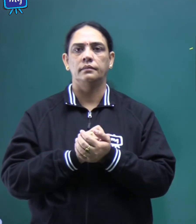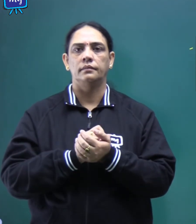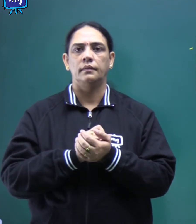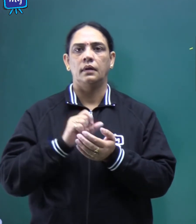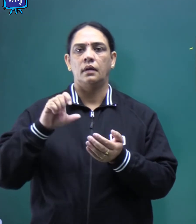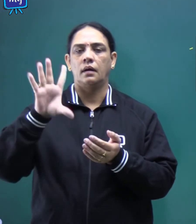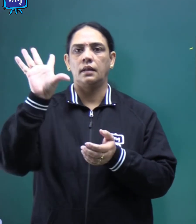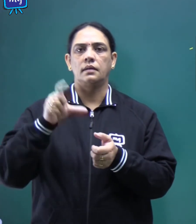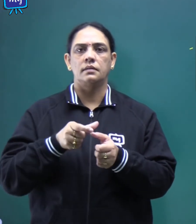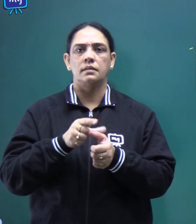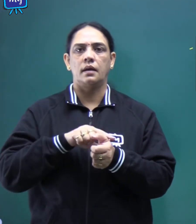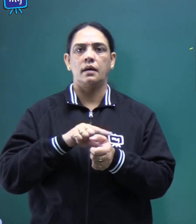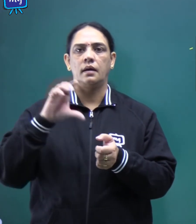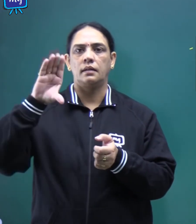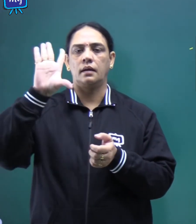अधिक